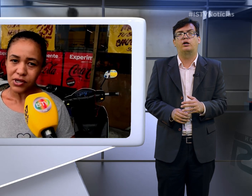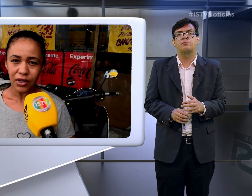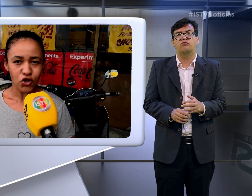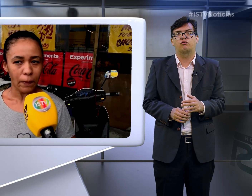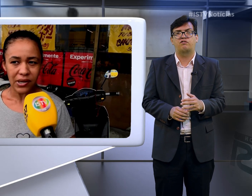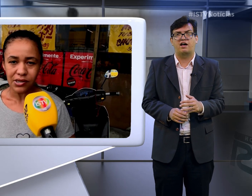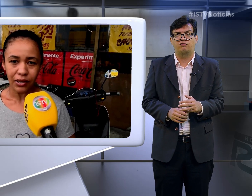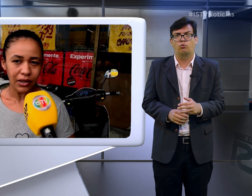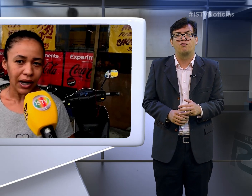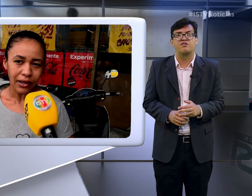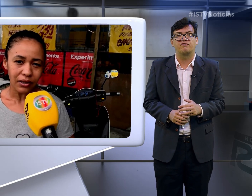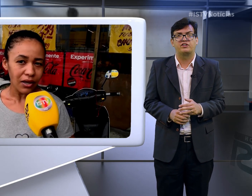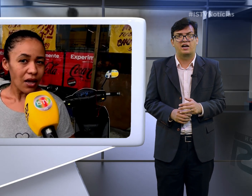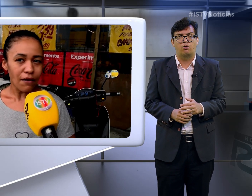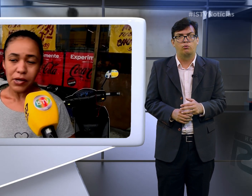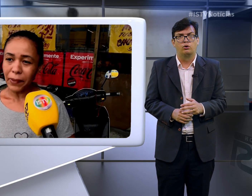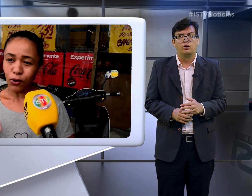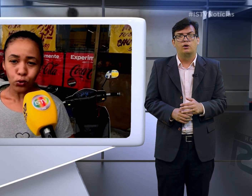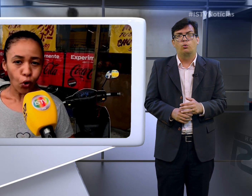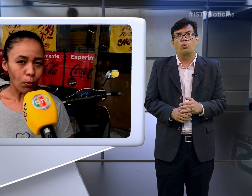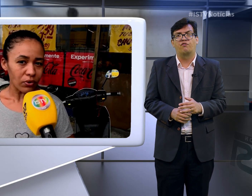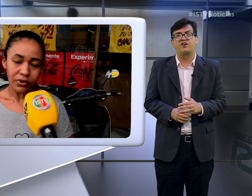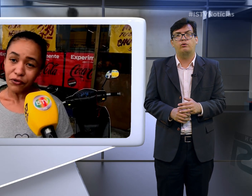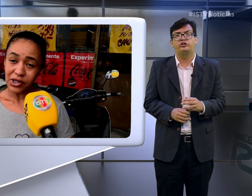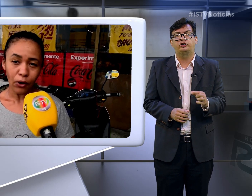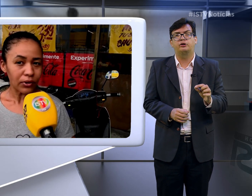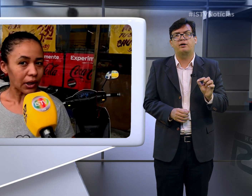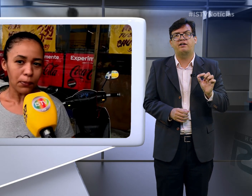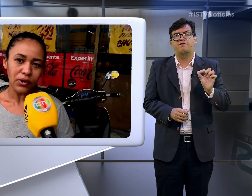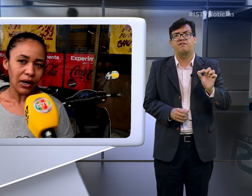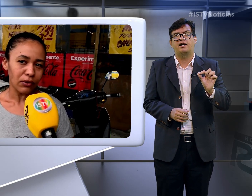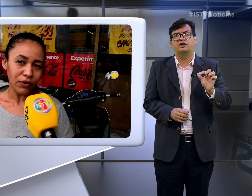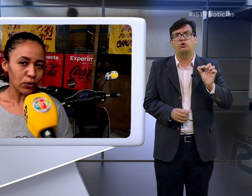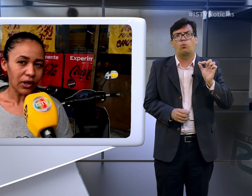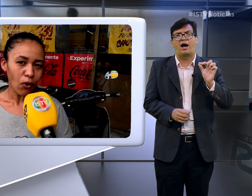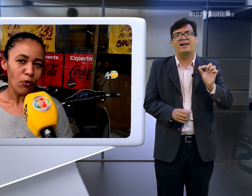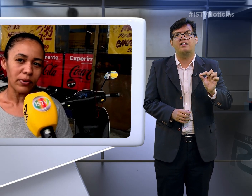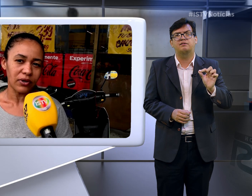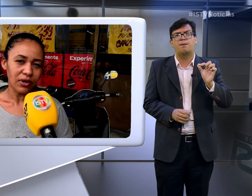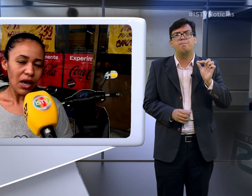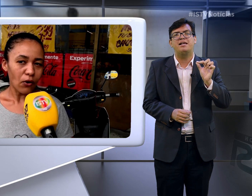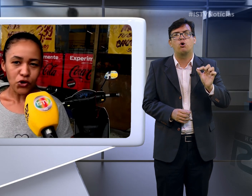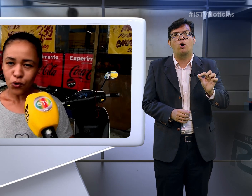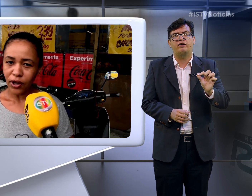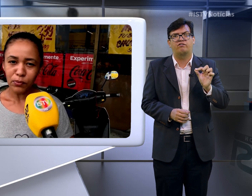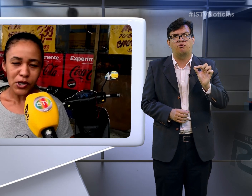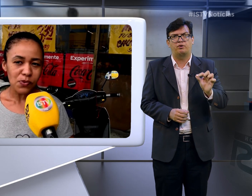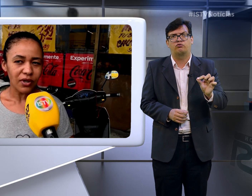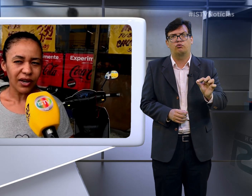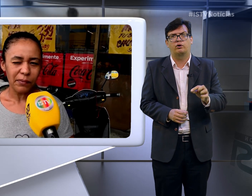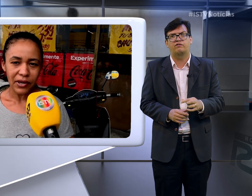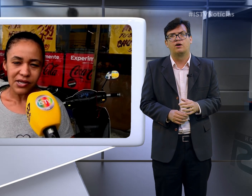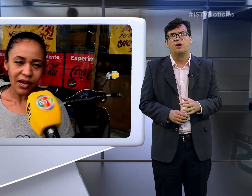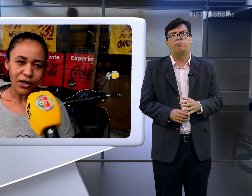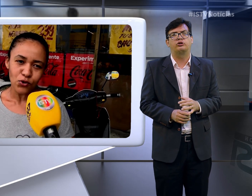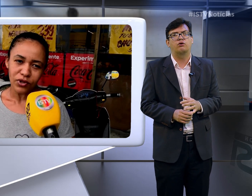programas sociais do governo federal. O governo estima que cerca de 40 milhões de pessoas poderão